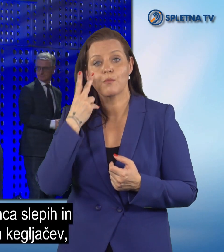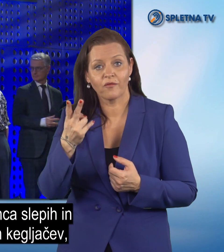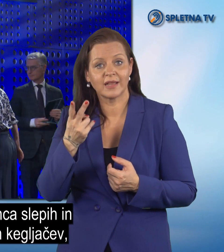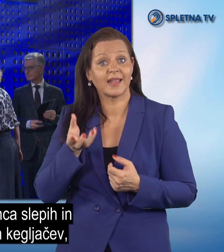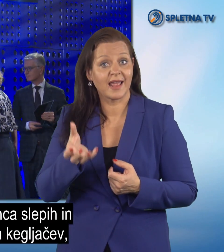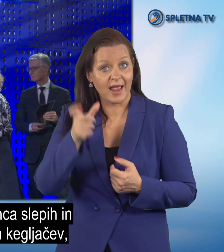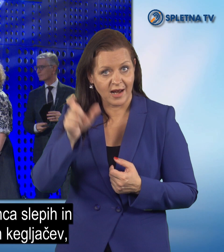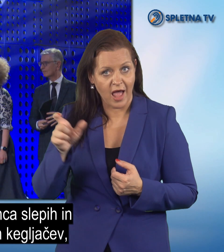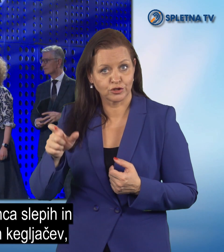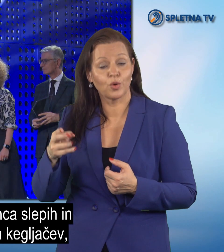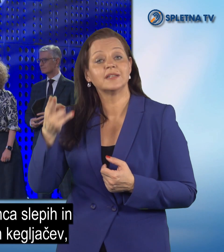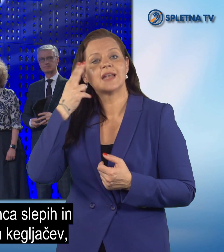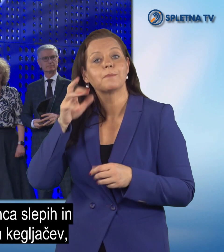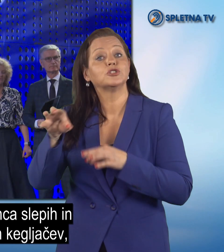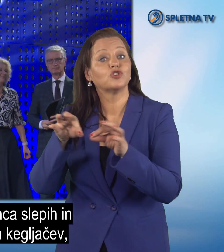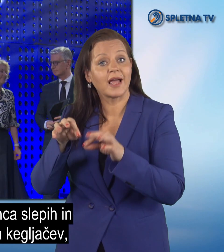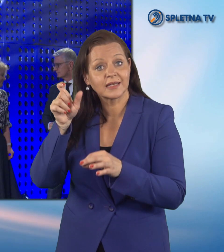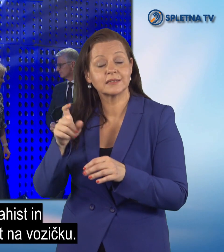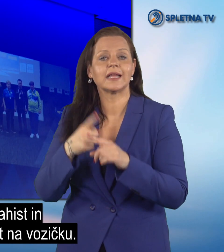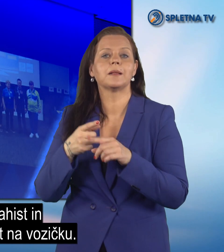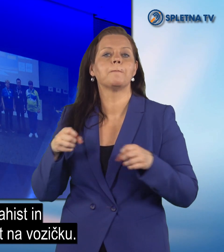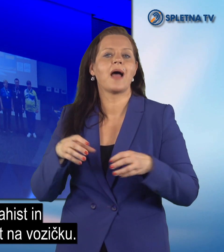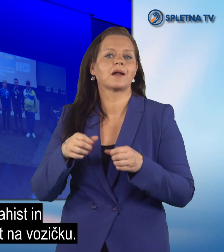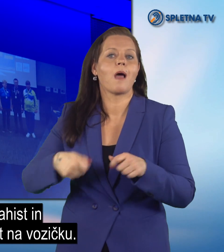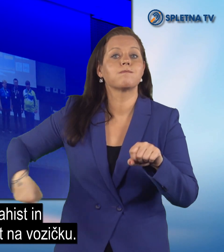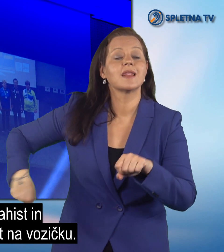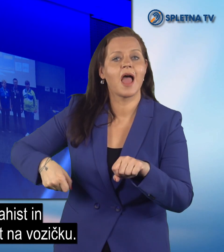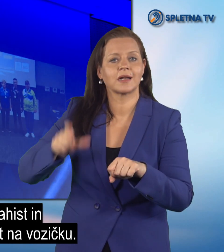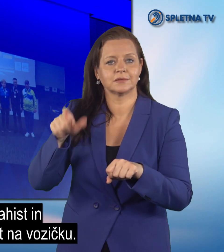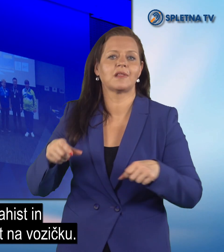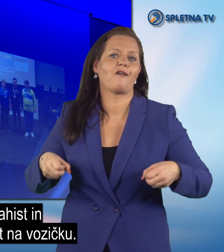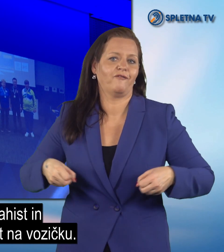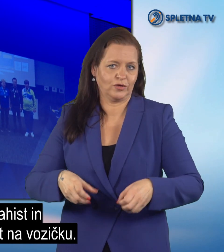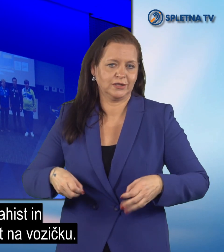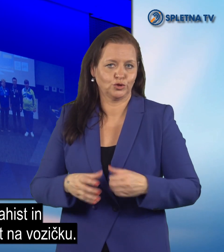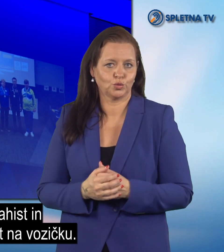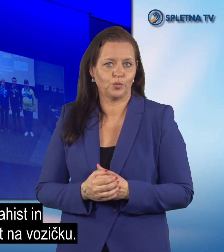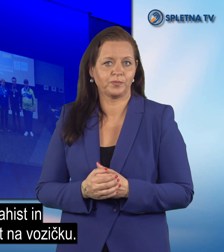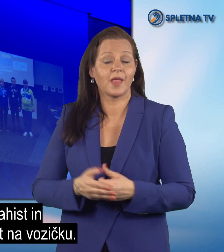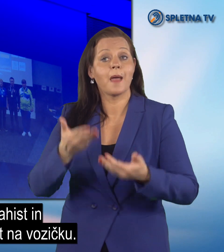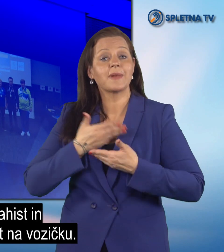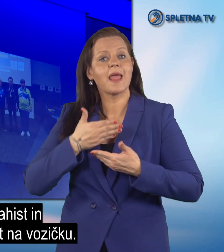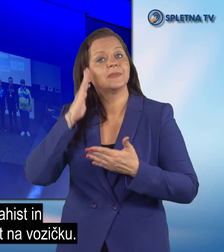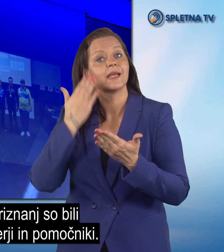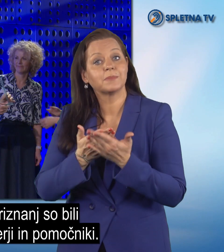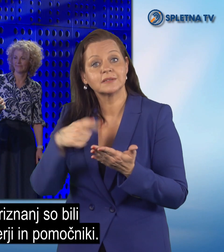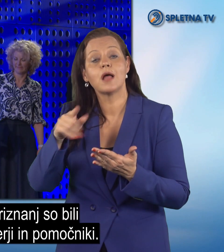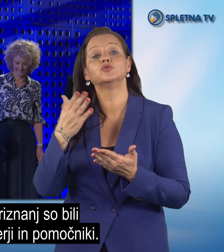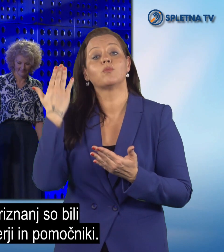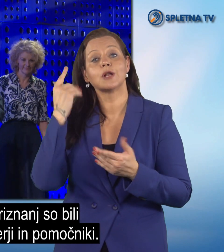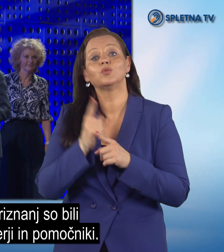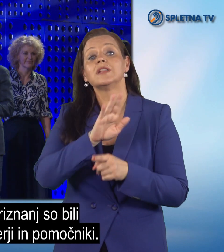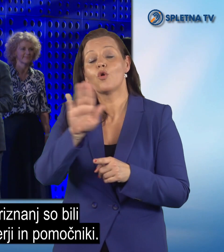reprezentanca slepih in slabovidnih kegljačev, slepi šahist in para biljardist na vozičku.